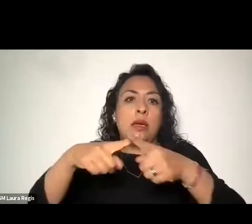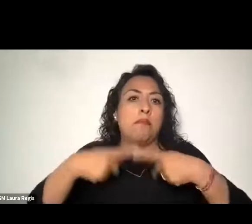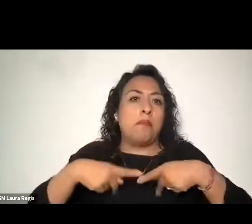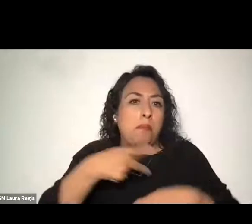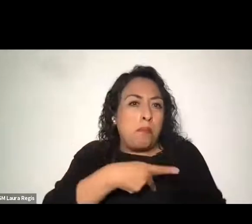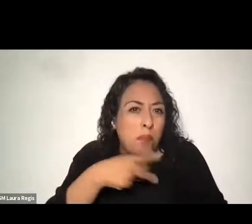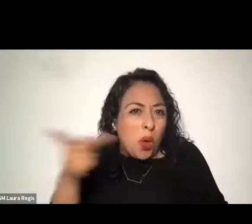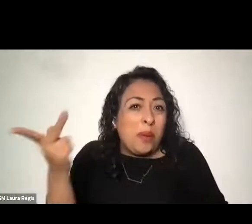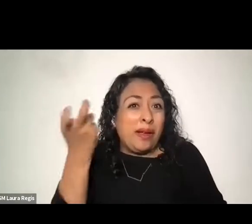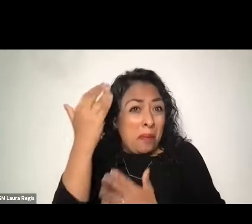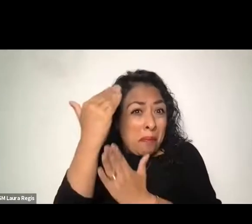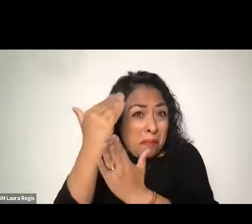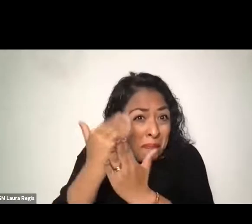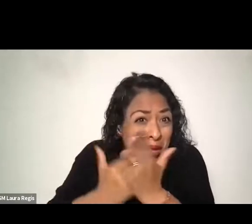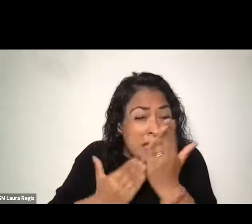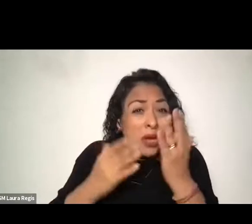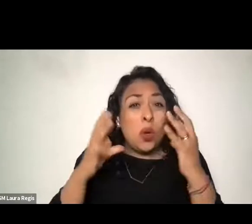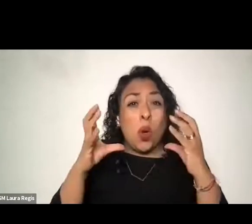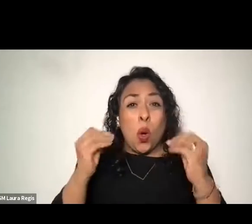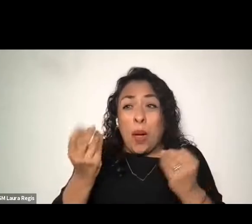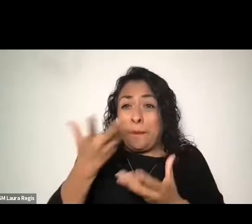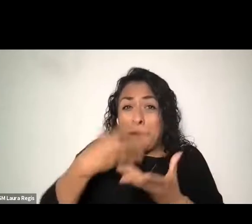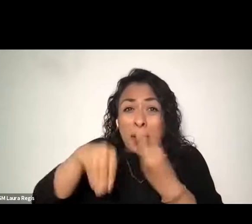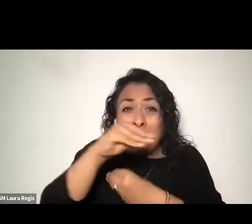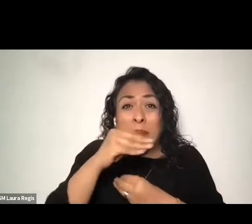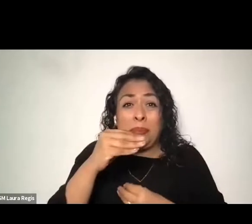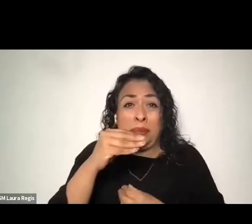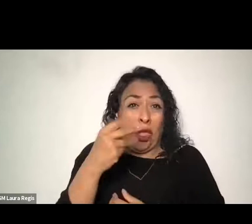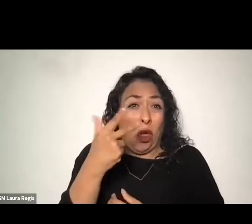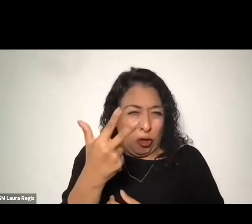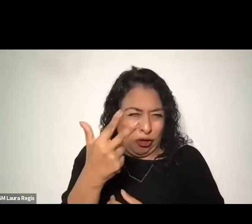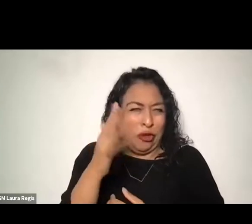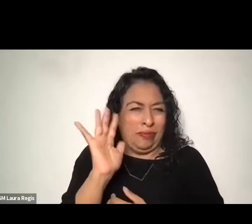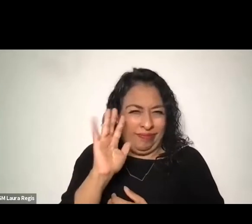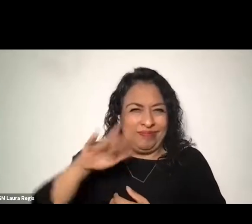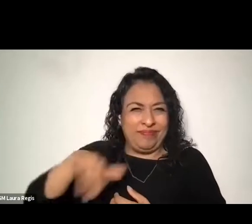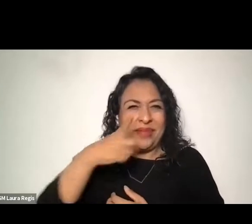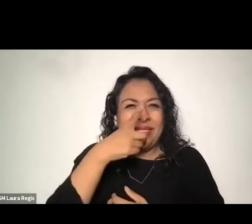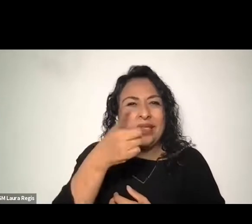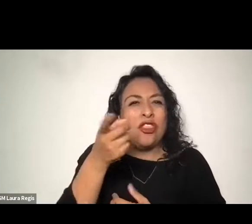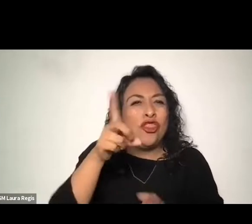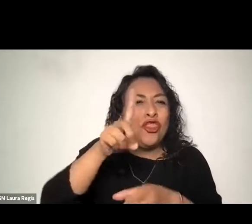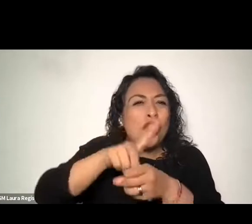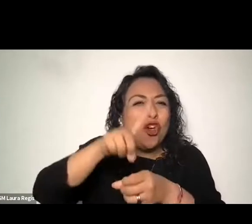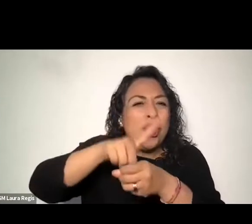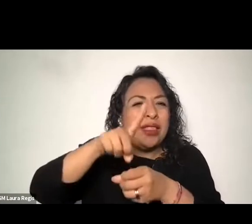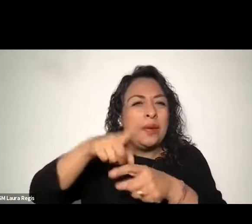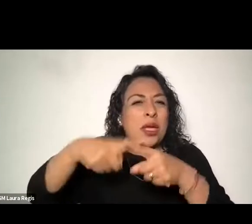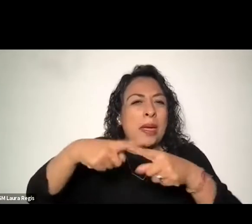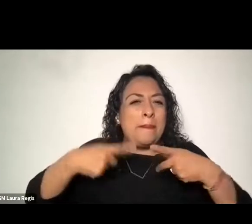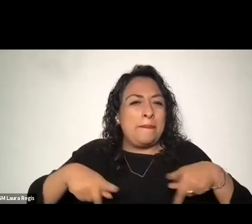que puede disminuirse esta capacidad de reproducción por 8 que tiene los donativos que hacen las